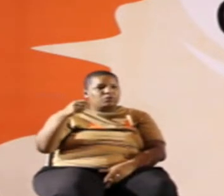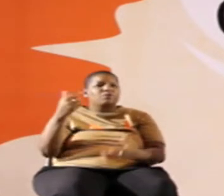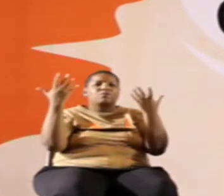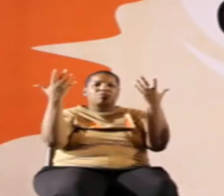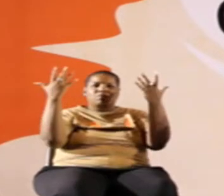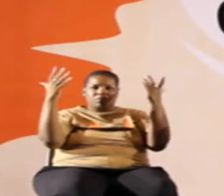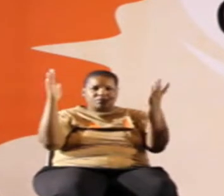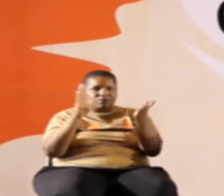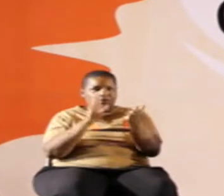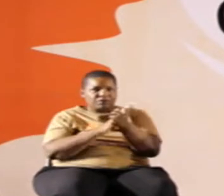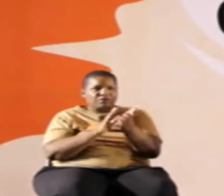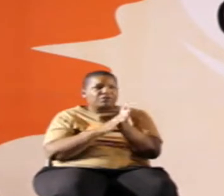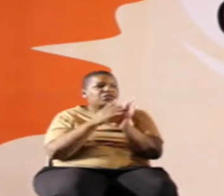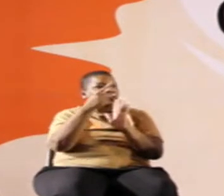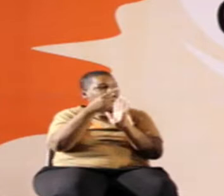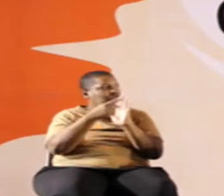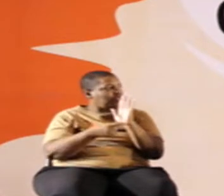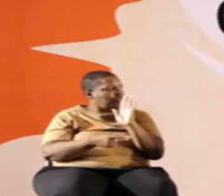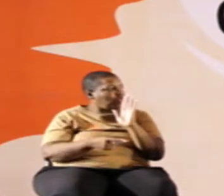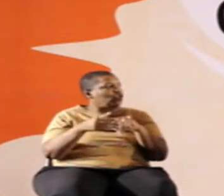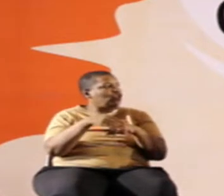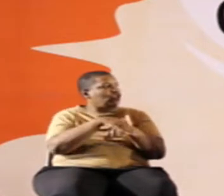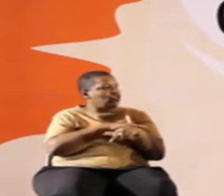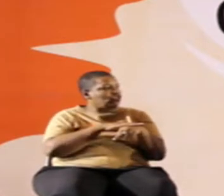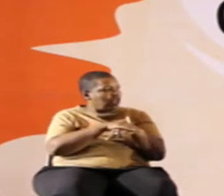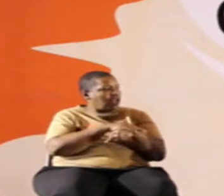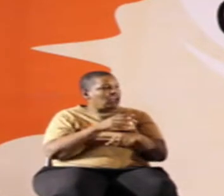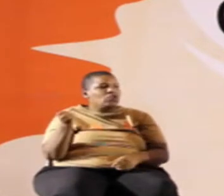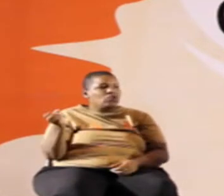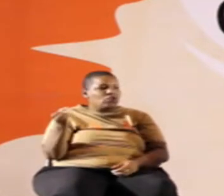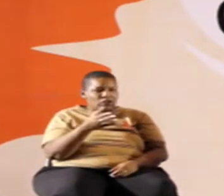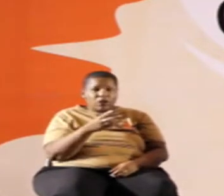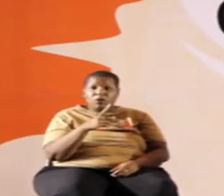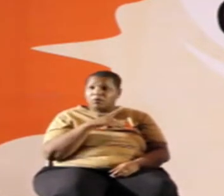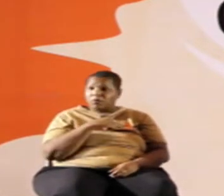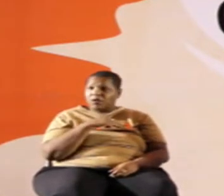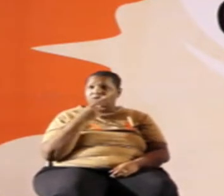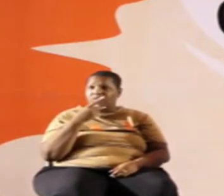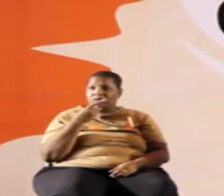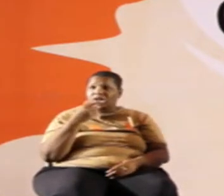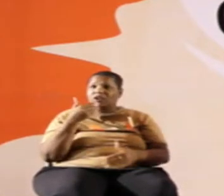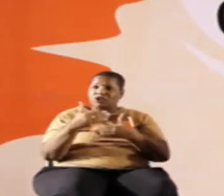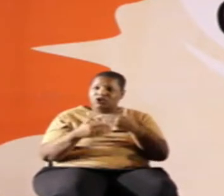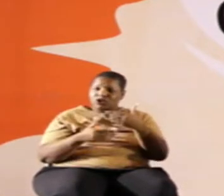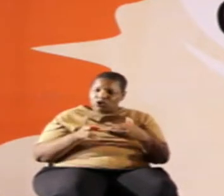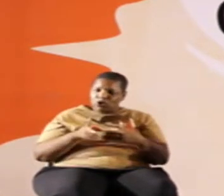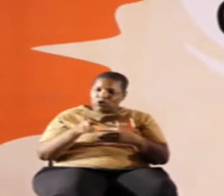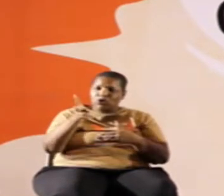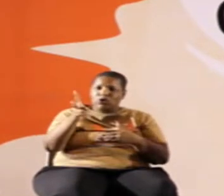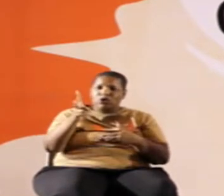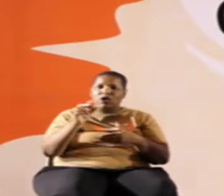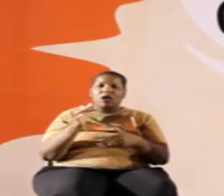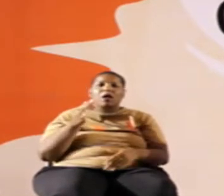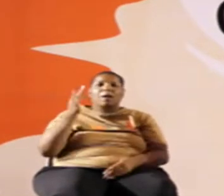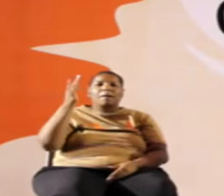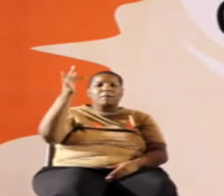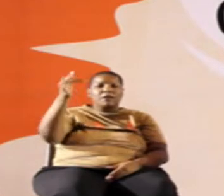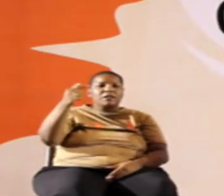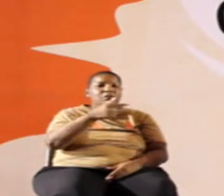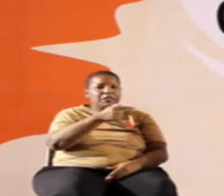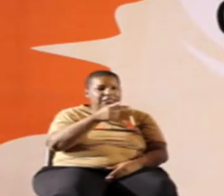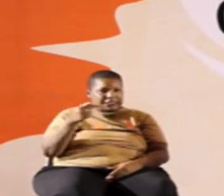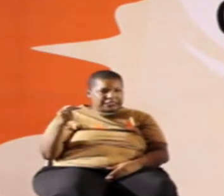louvar o projeto Diálogos Contemporâneos, que prossegue na próxima